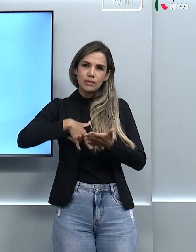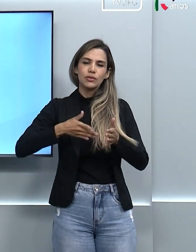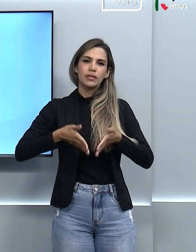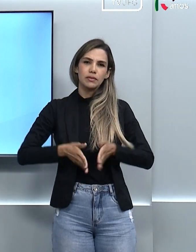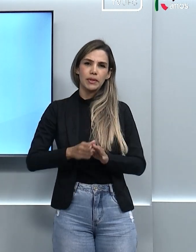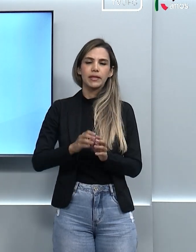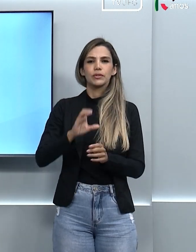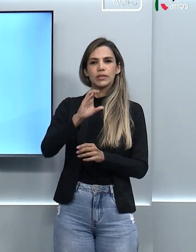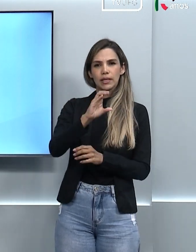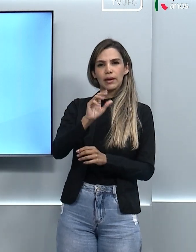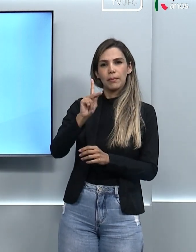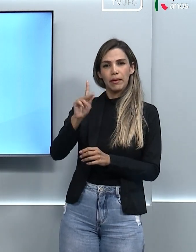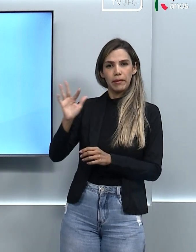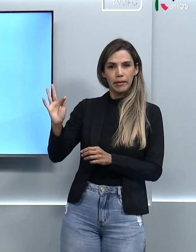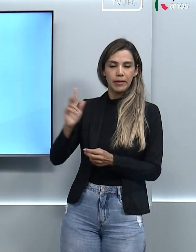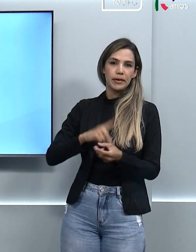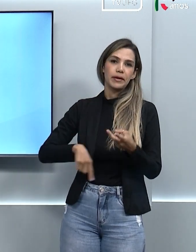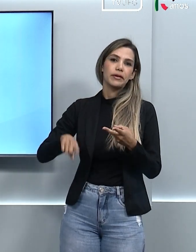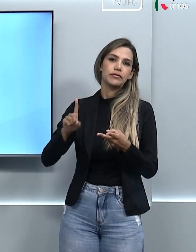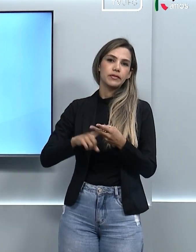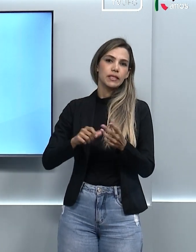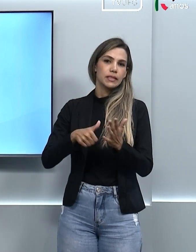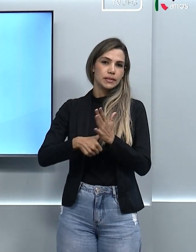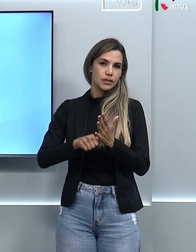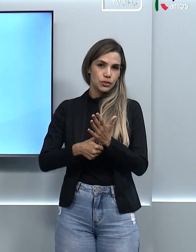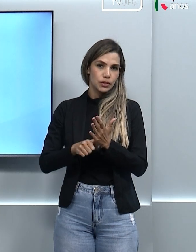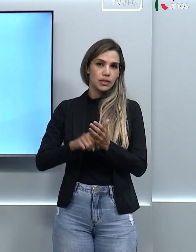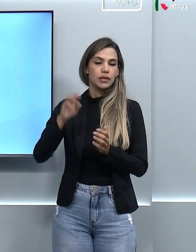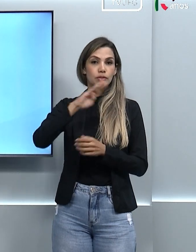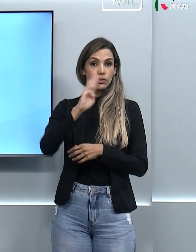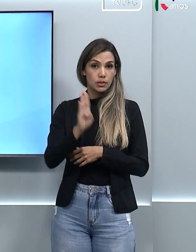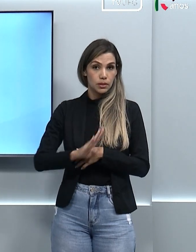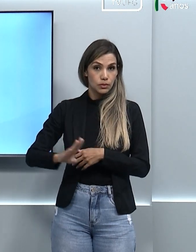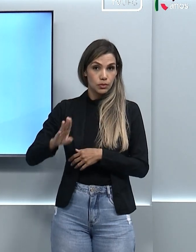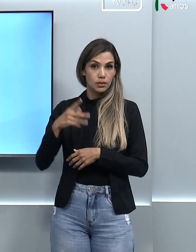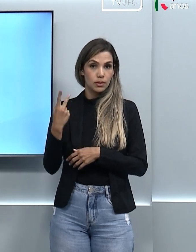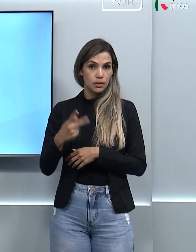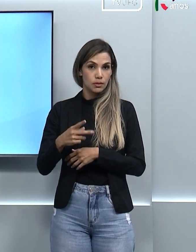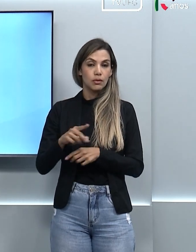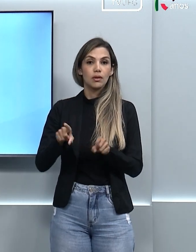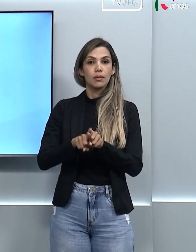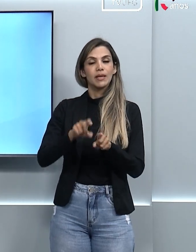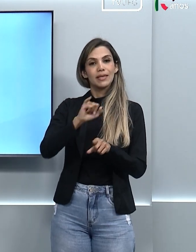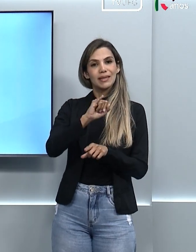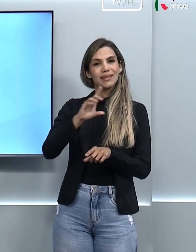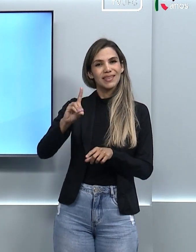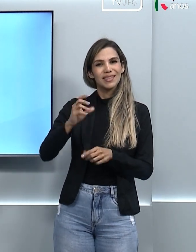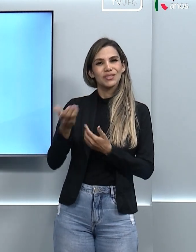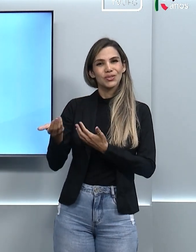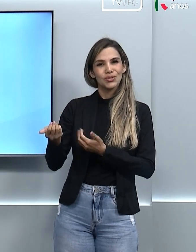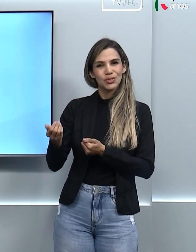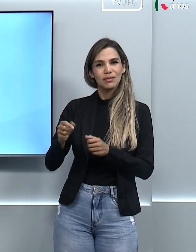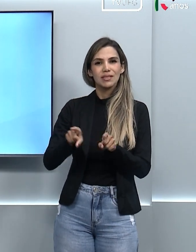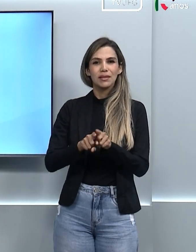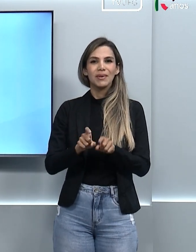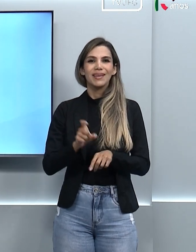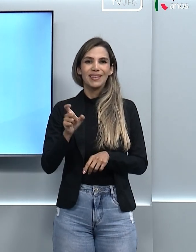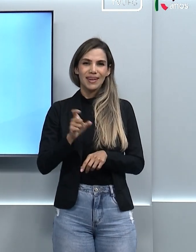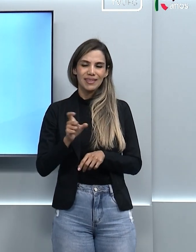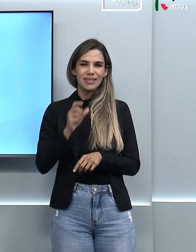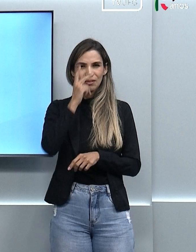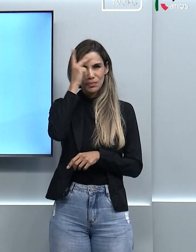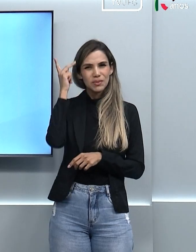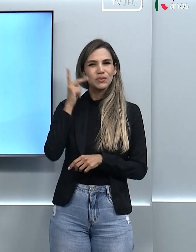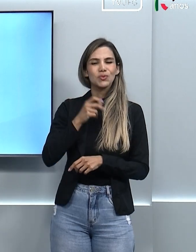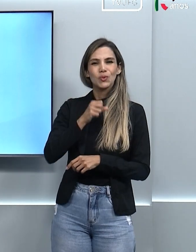de nascimento, CPF, identidade nacional, ID jovem, carteira e passaporte do idoso.